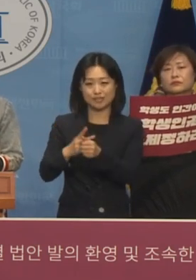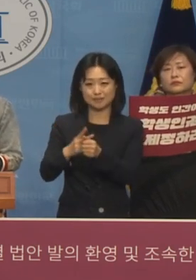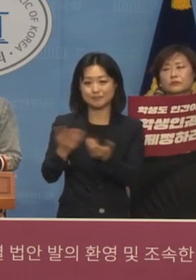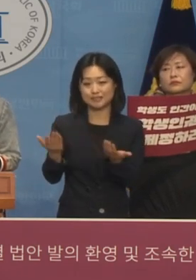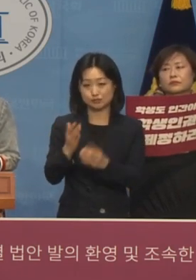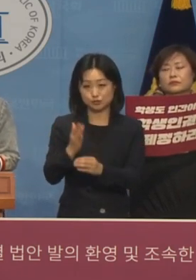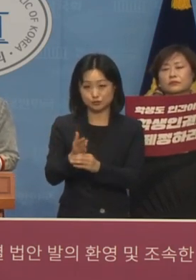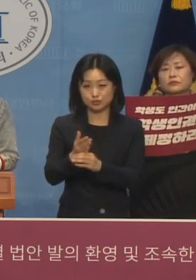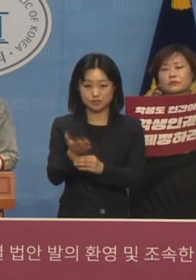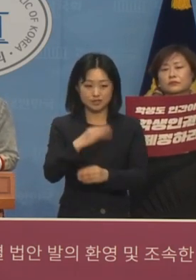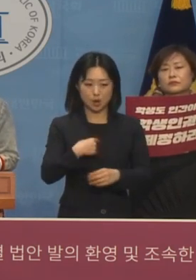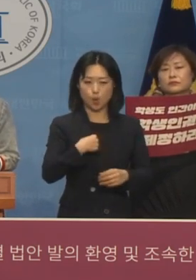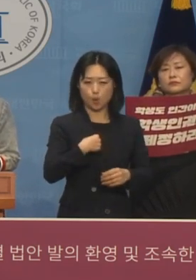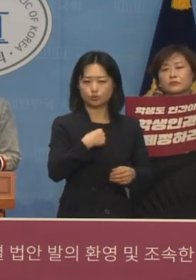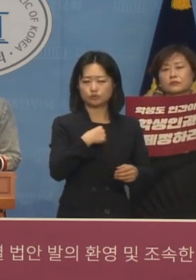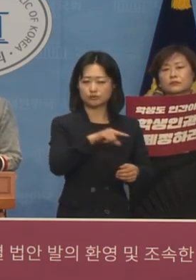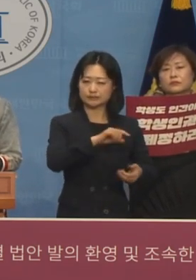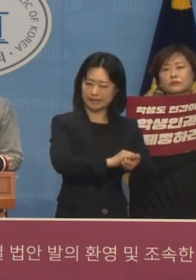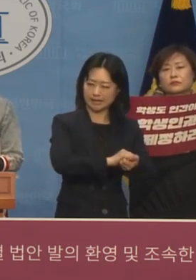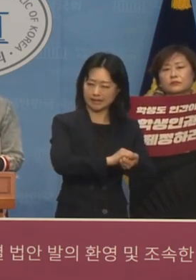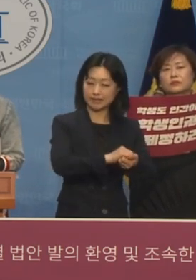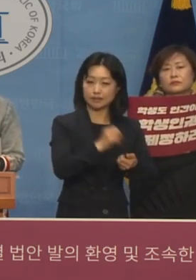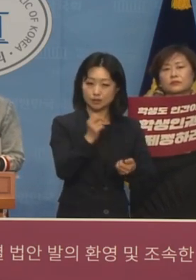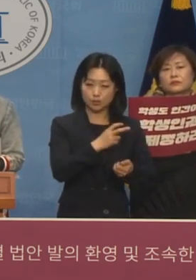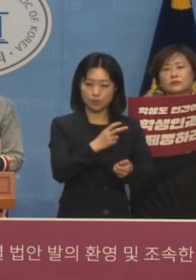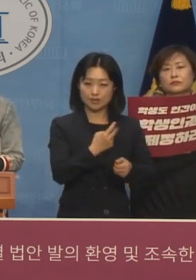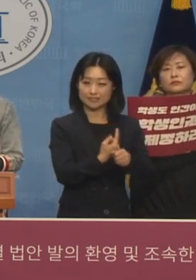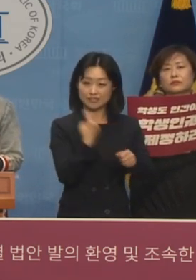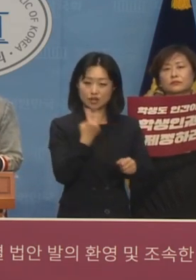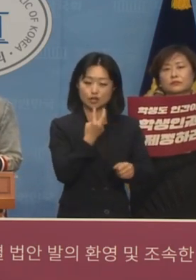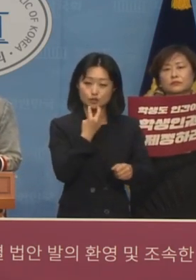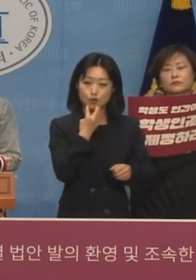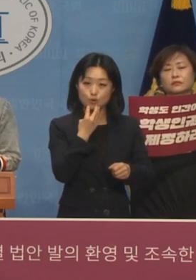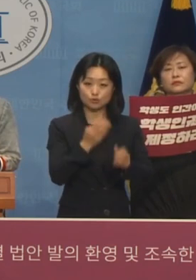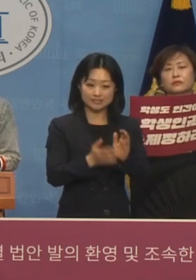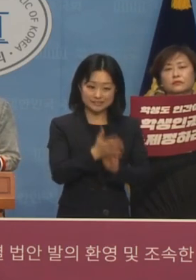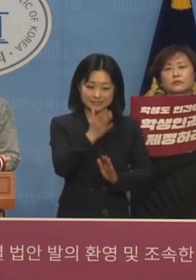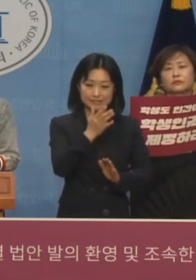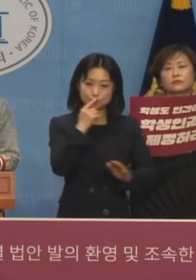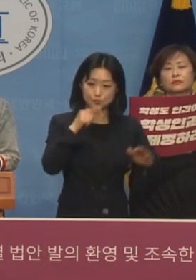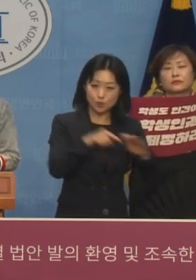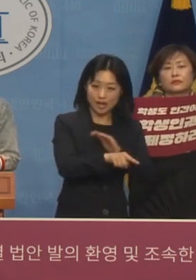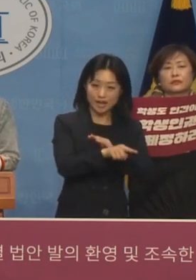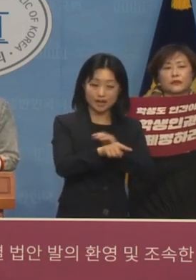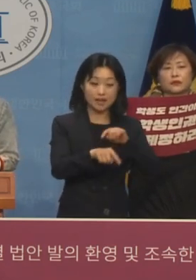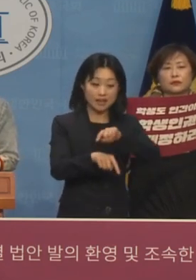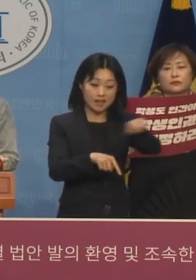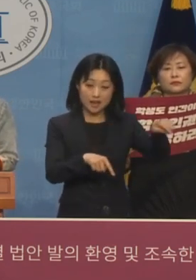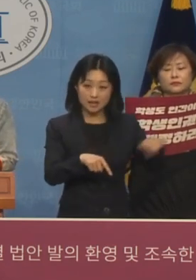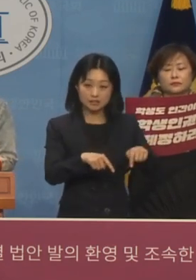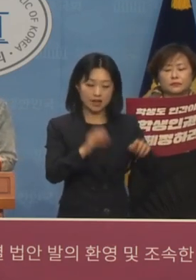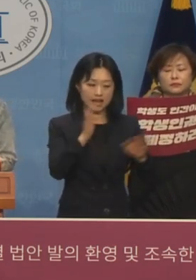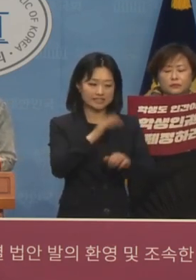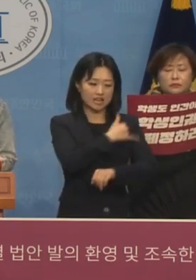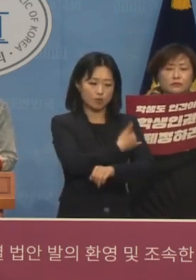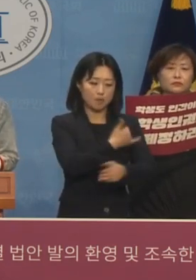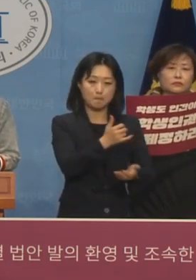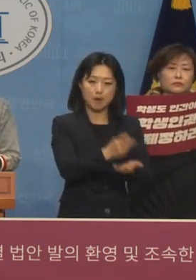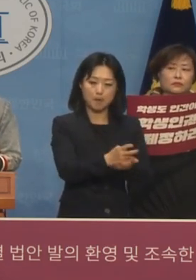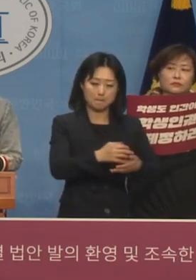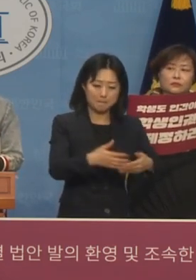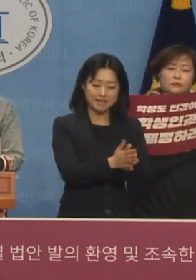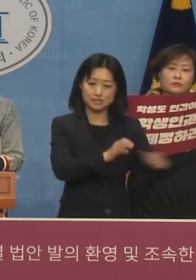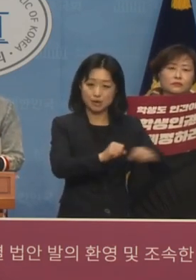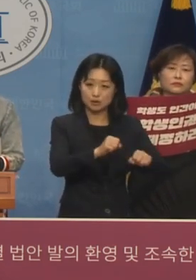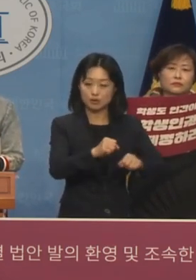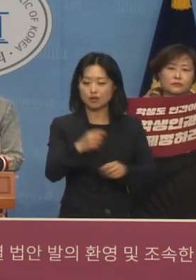있고, 지난해부터 서울시 학생인권 조례를 폐지 시도로 조례가 공격받는 동안 교육청은 이러한 인권 침해에 손을 놓고 있습니다. 이